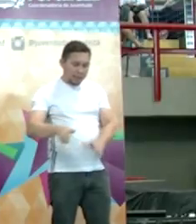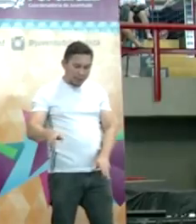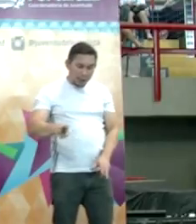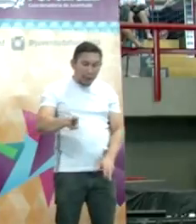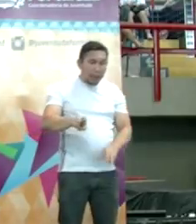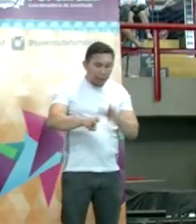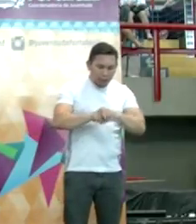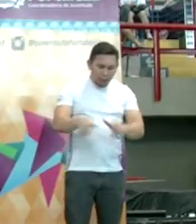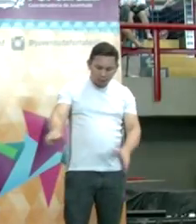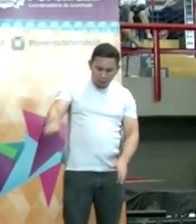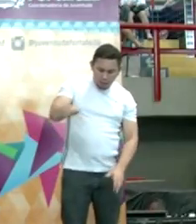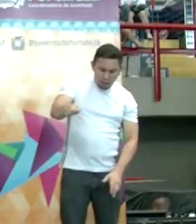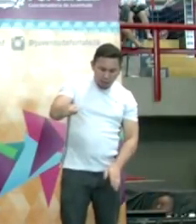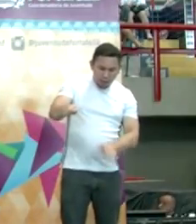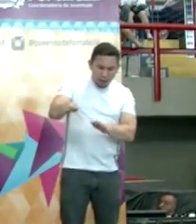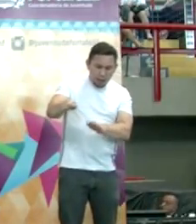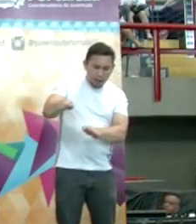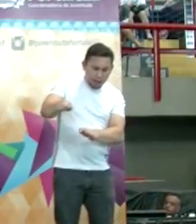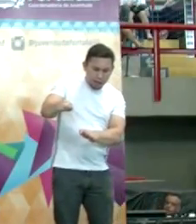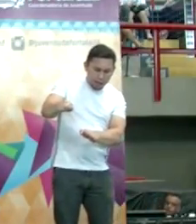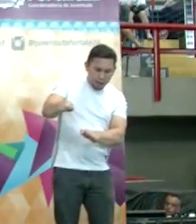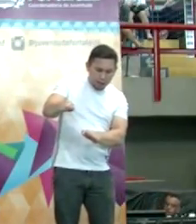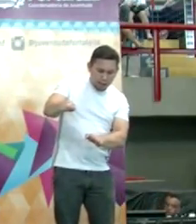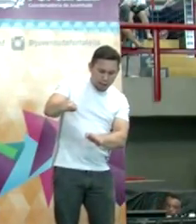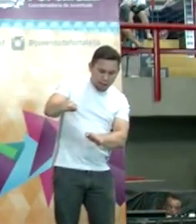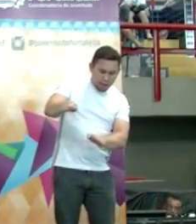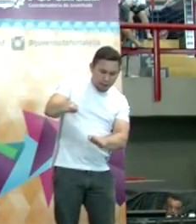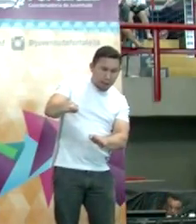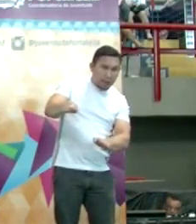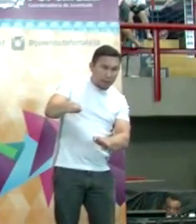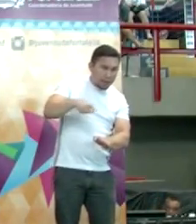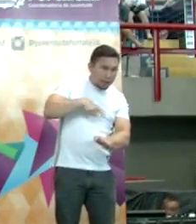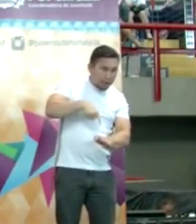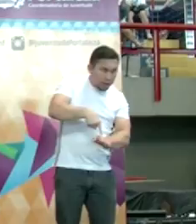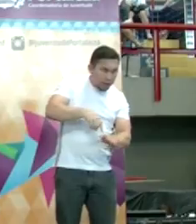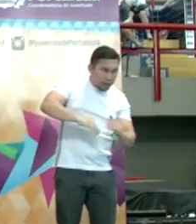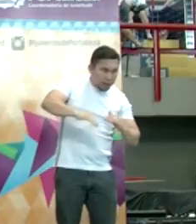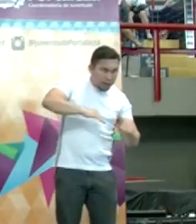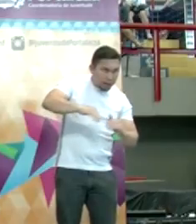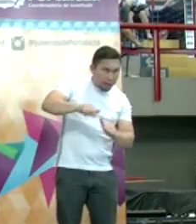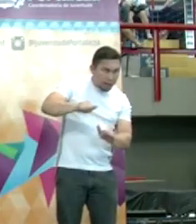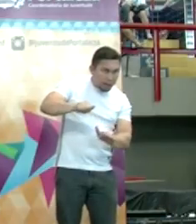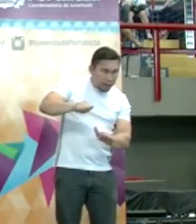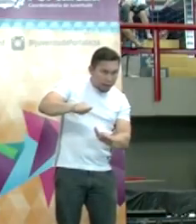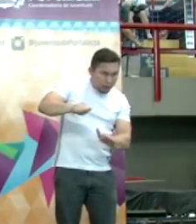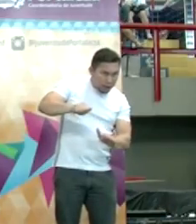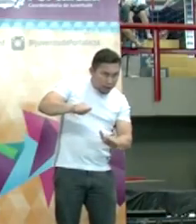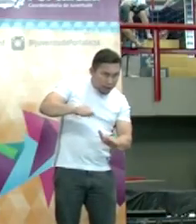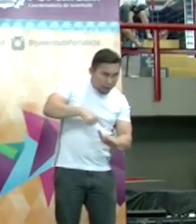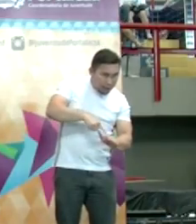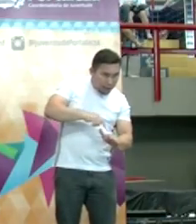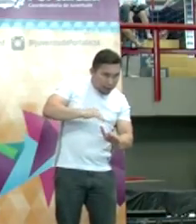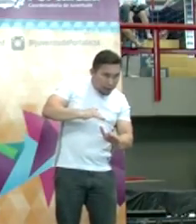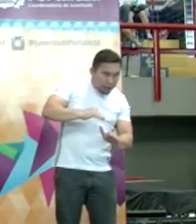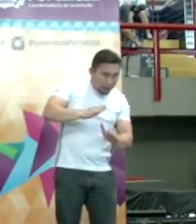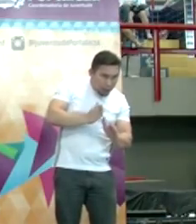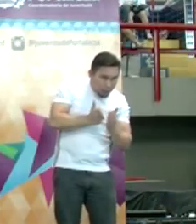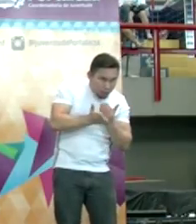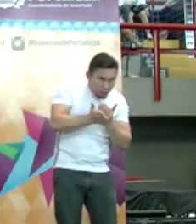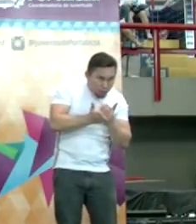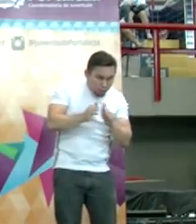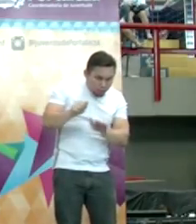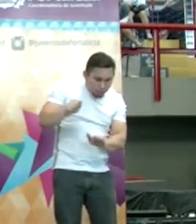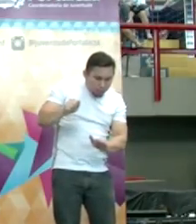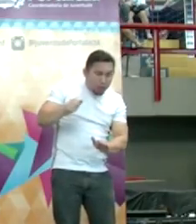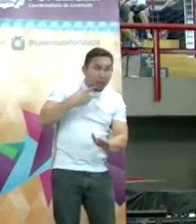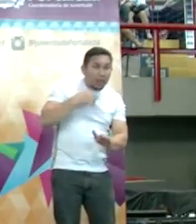Eu inclinei a cadeira. Essa apostila está se movimentando? Não, mas ela está tendendo a se movimentar ou não está? Quem é